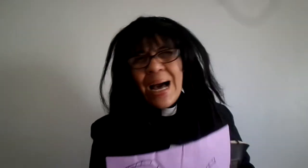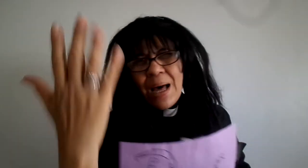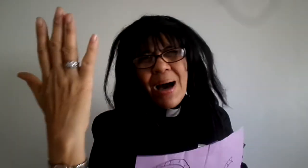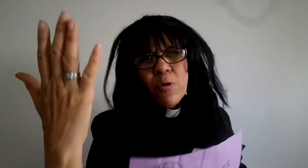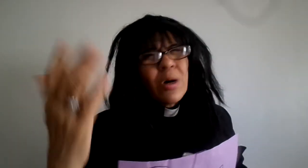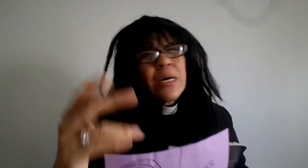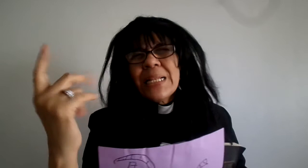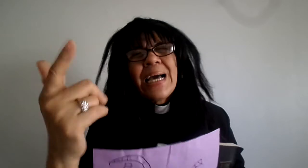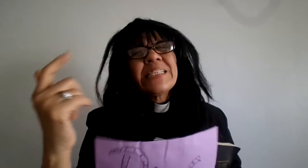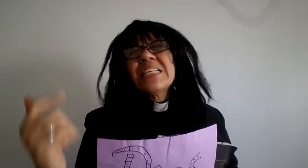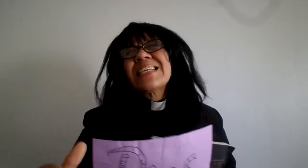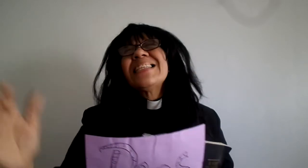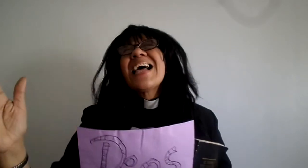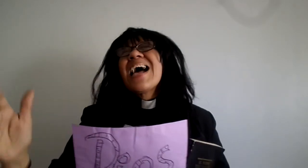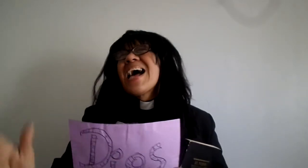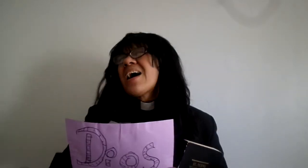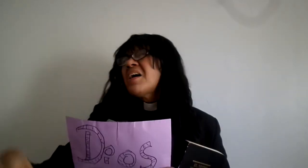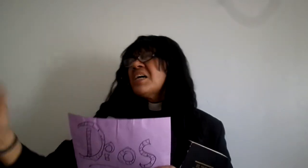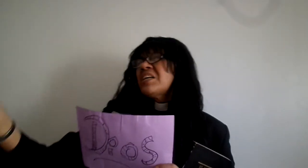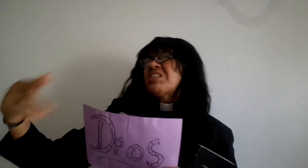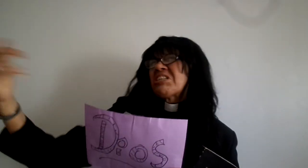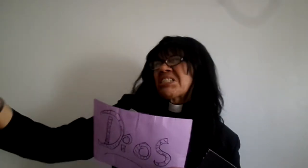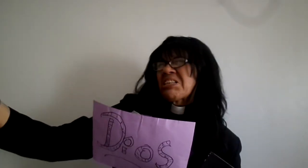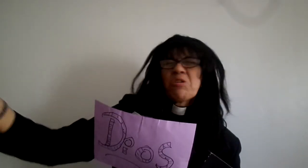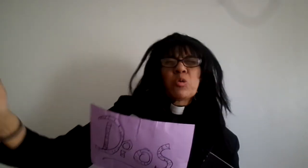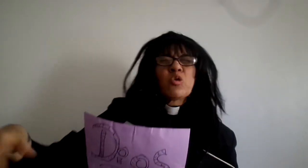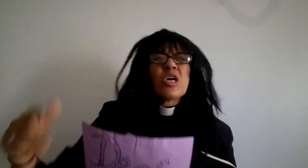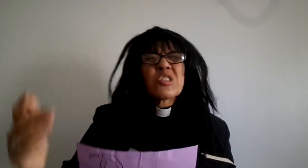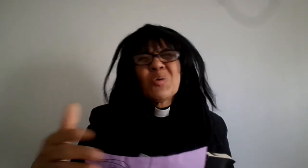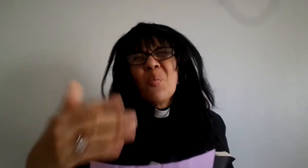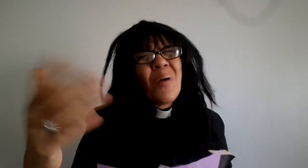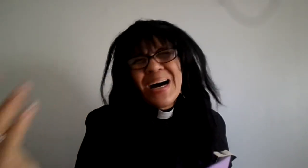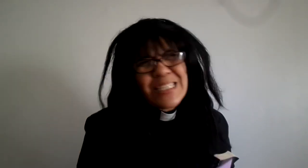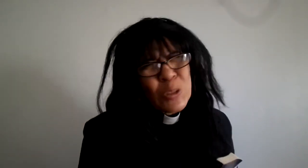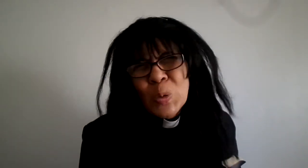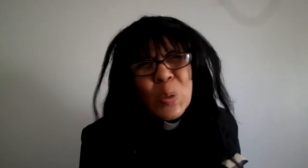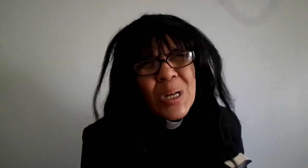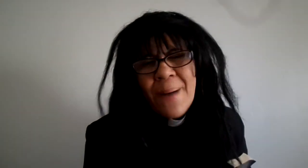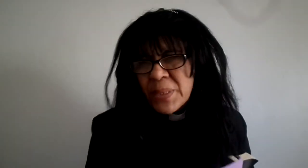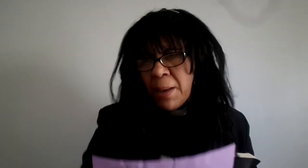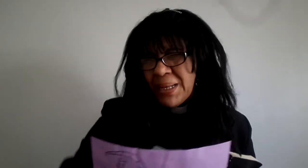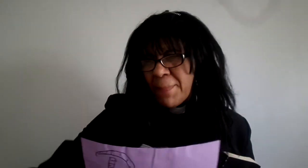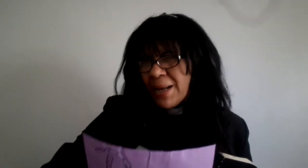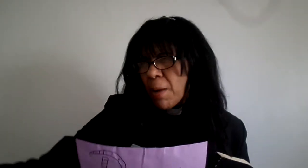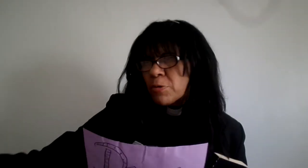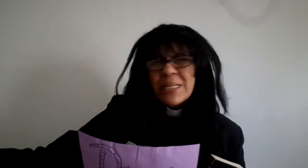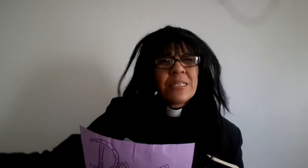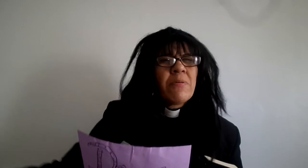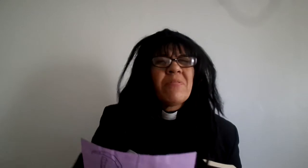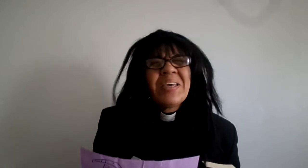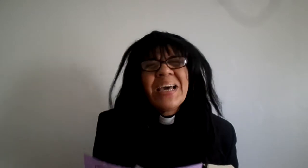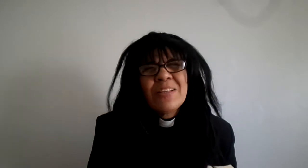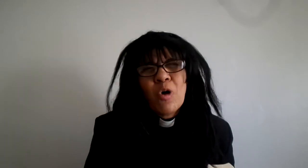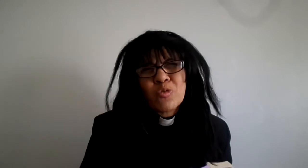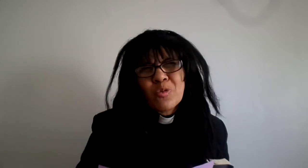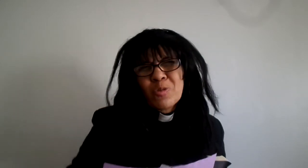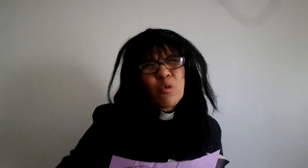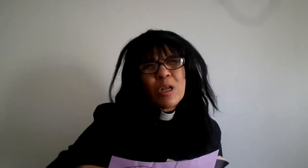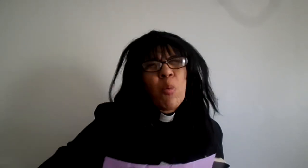alabado. La gente dice, nah, ese Dios tuyo, eso es un basura. Mira cómo te tiene viviendo, tú eres un